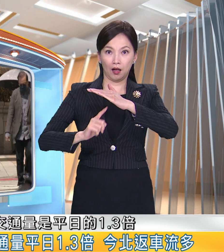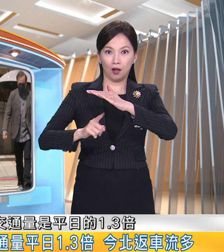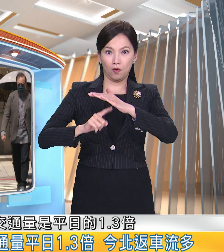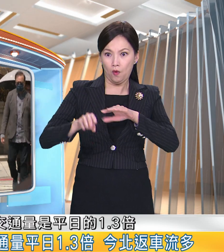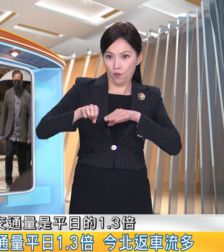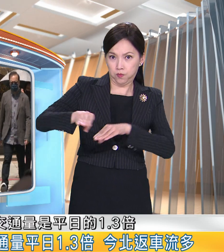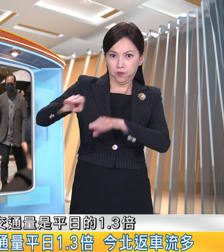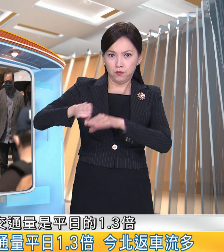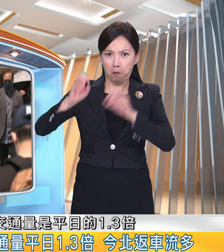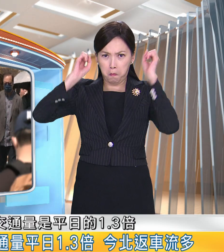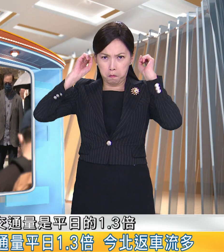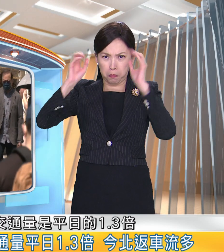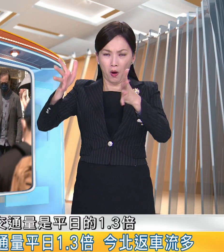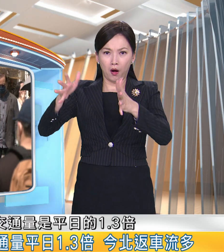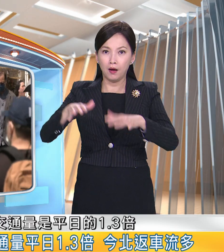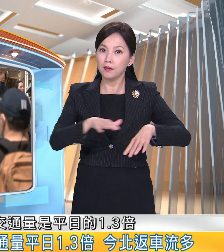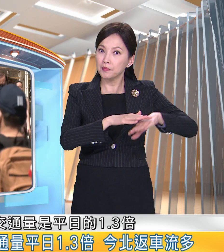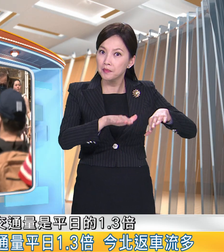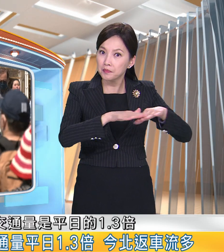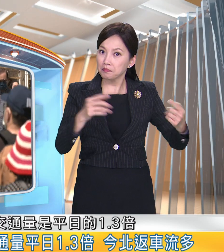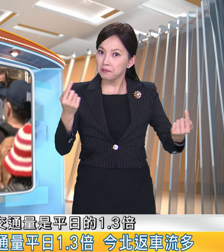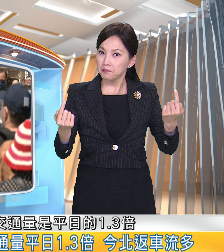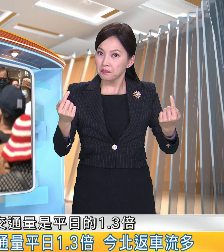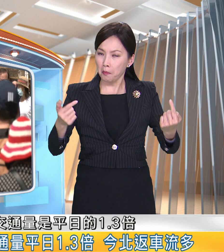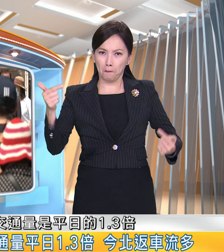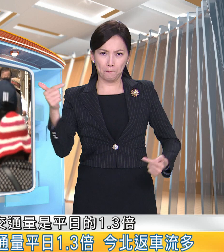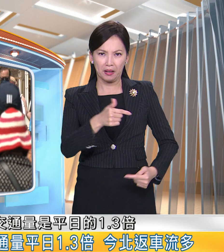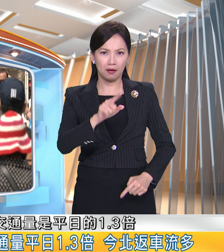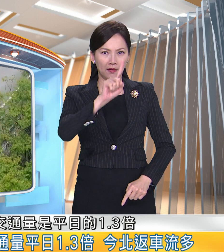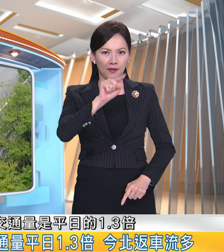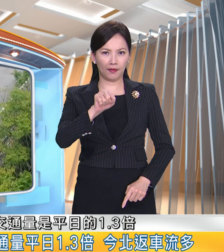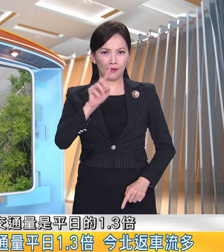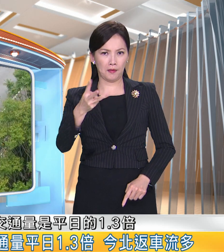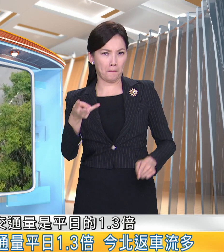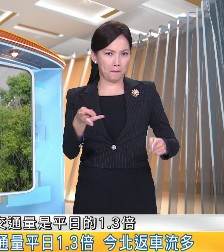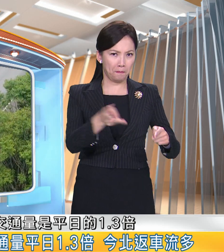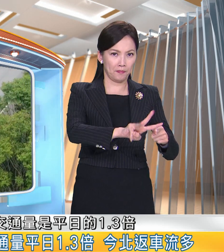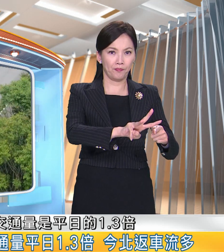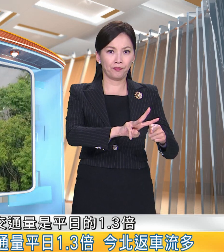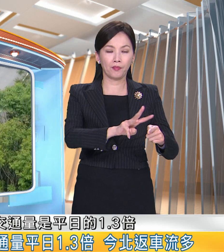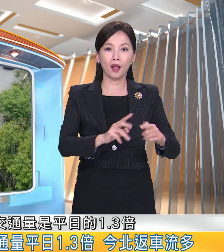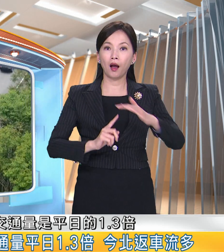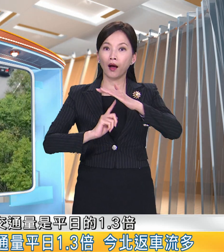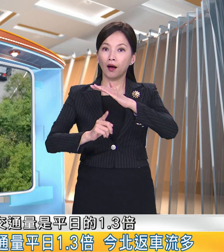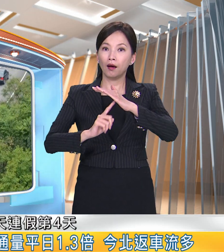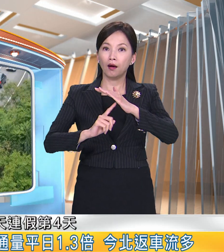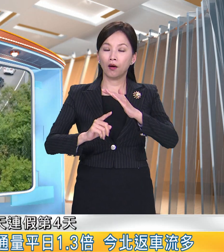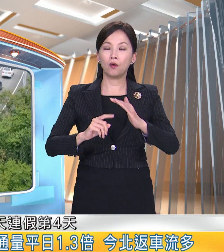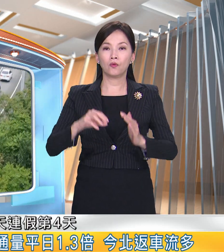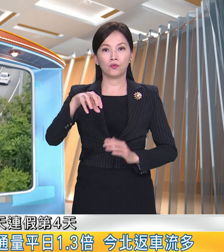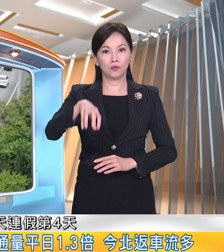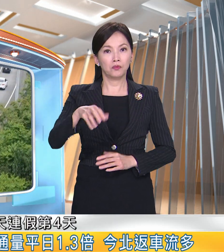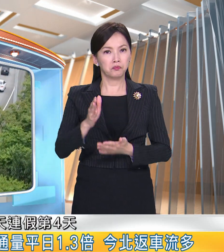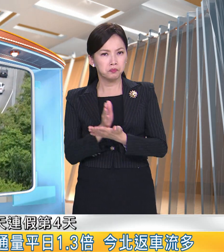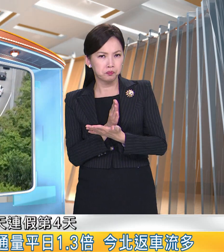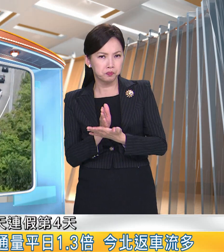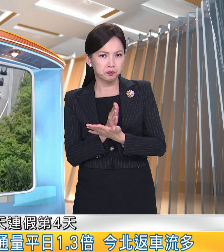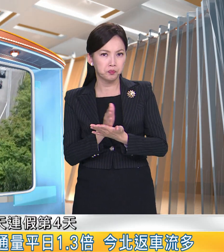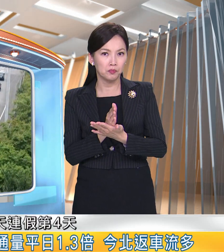天，国道全线的交通量是平日的 1.3 倍。高工局预估，今天连假